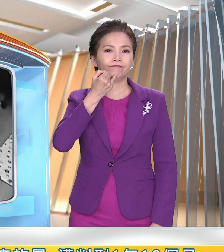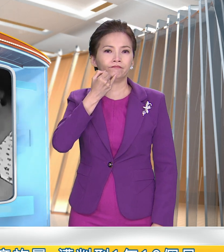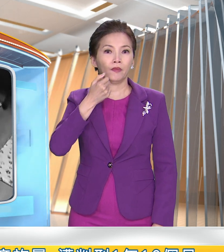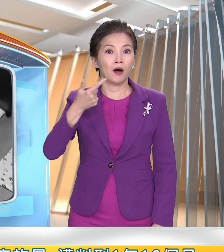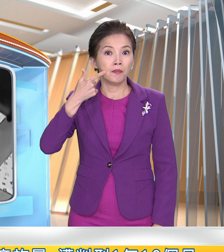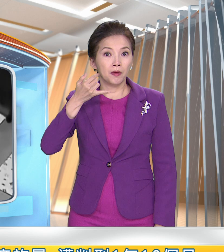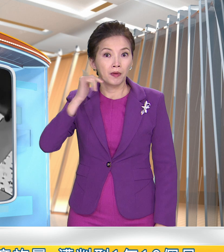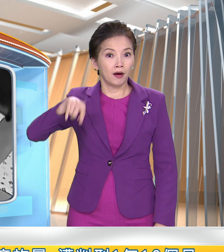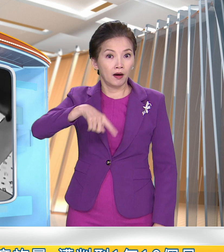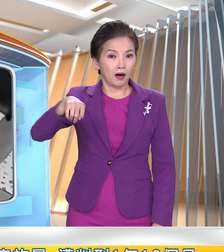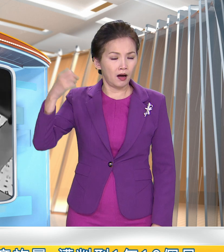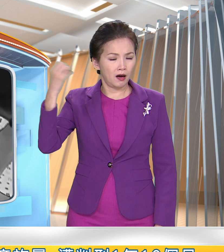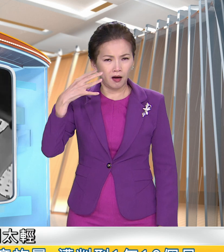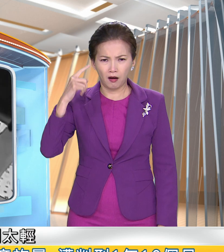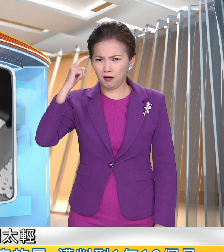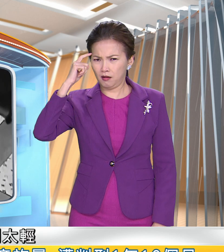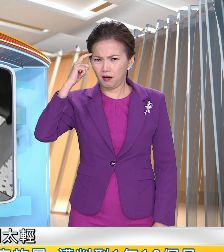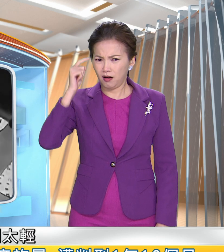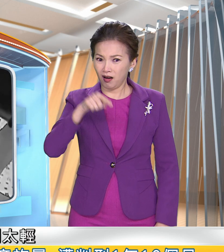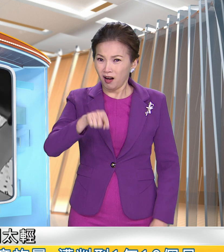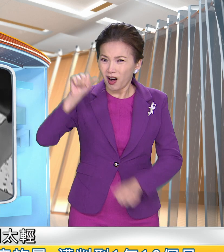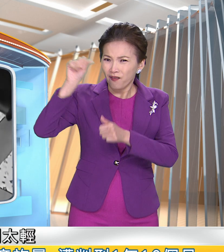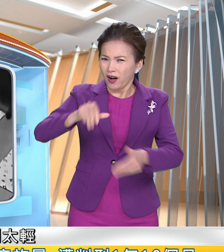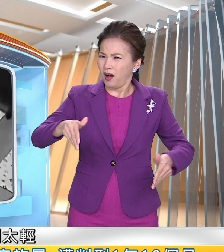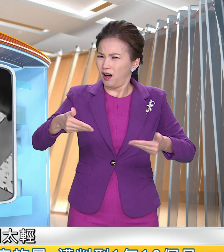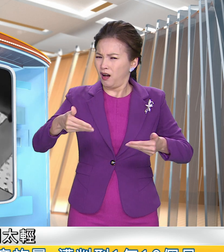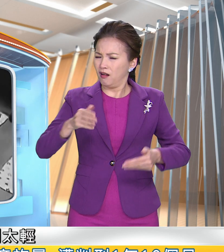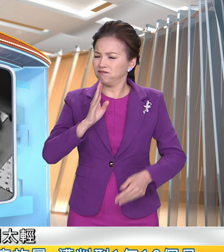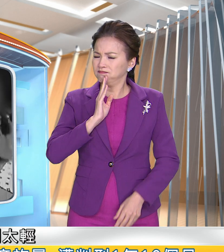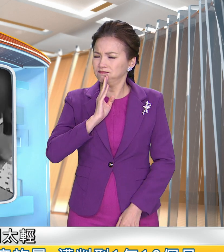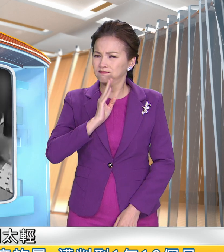诉，不过家长认为判刑太轻。